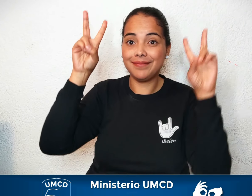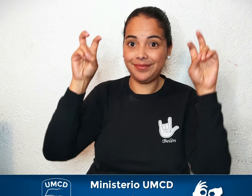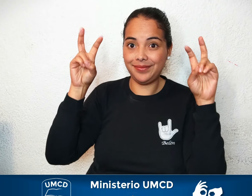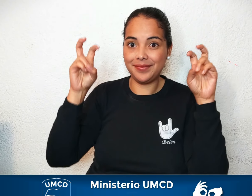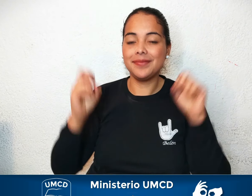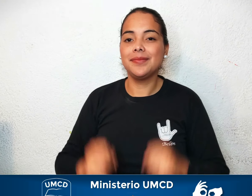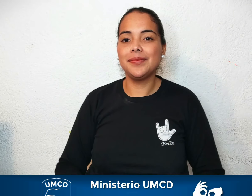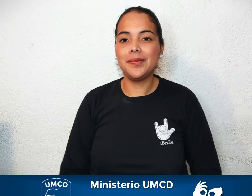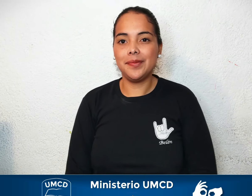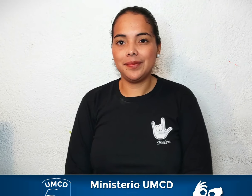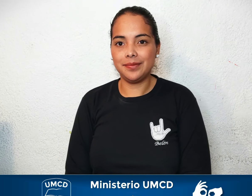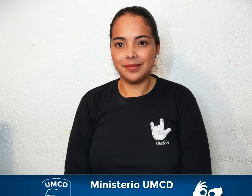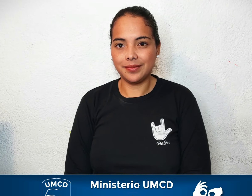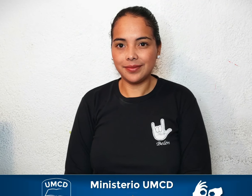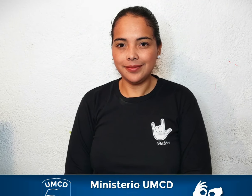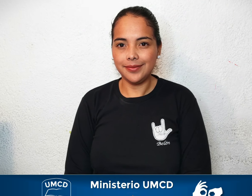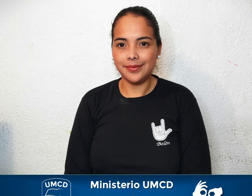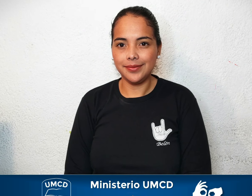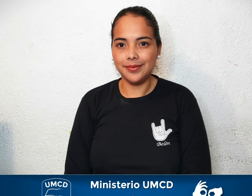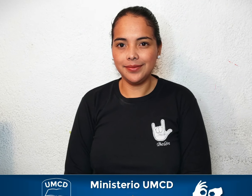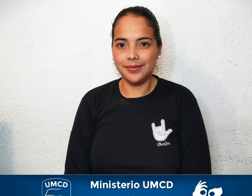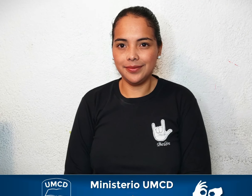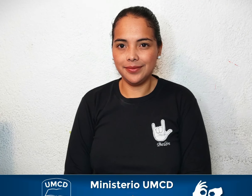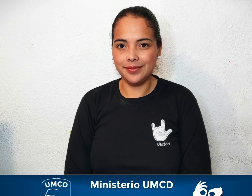día aquí, en un momento con Dios.